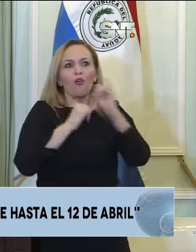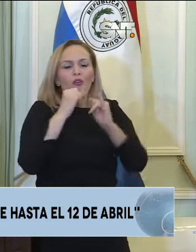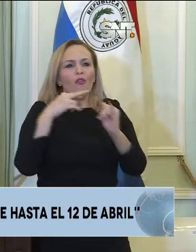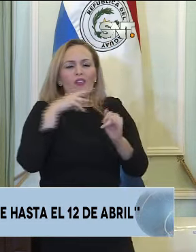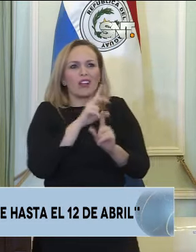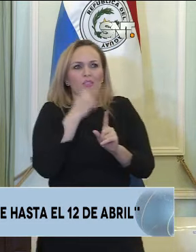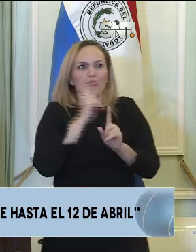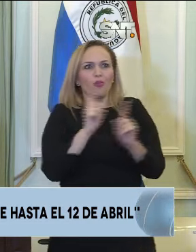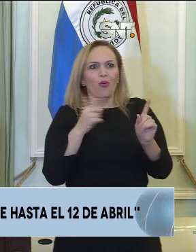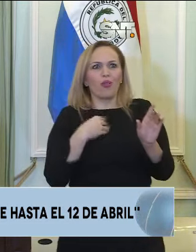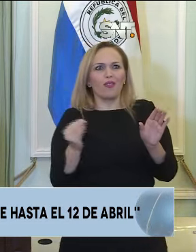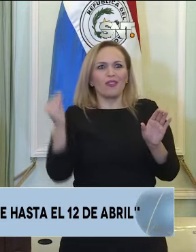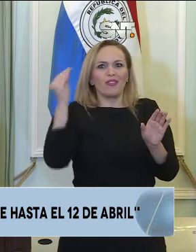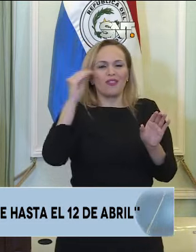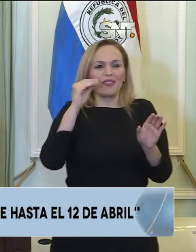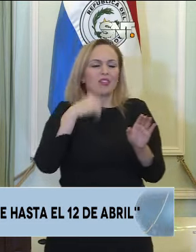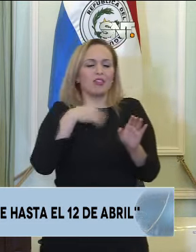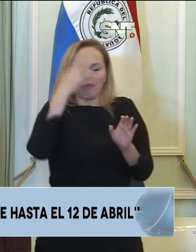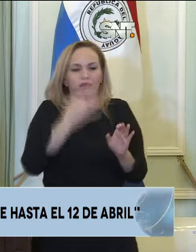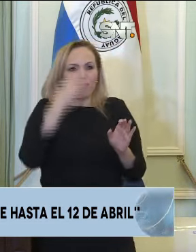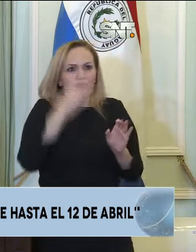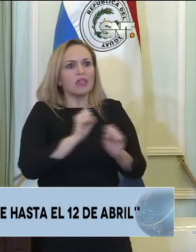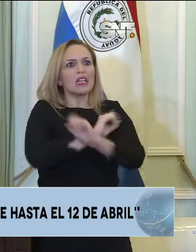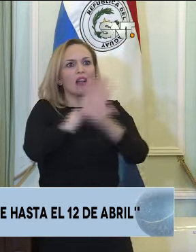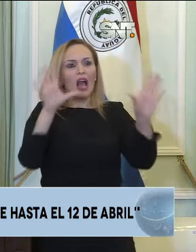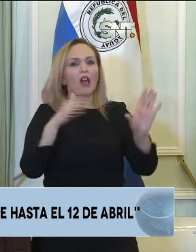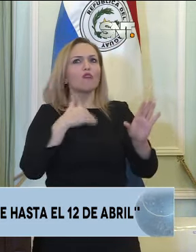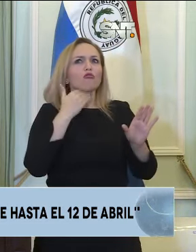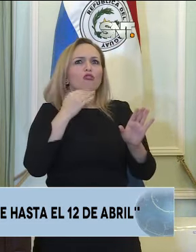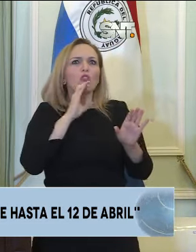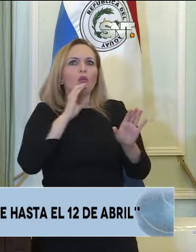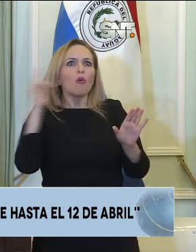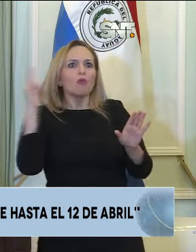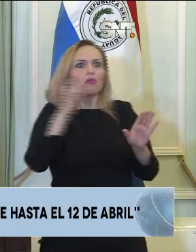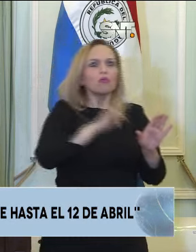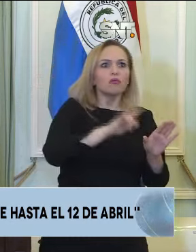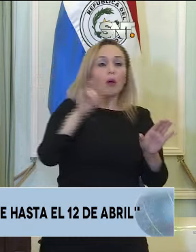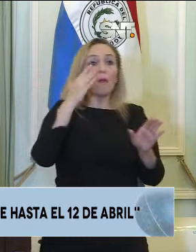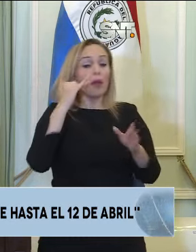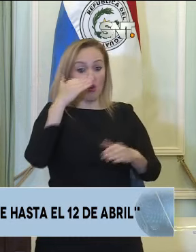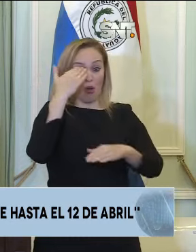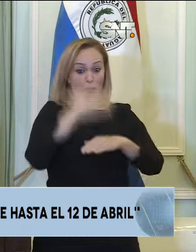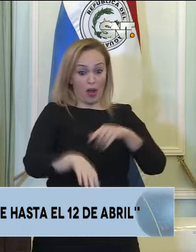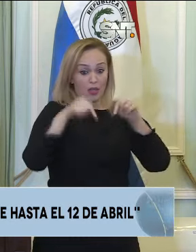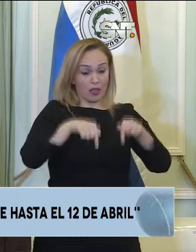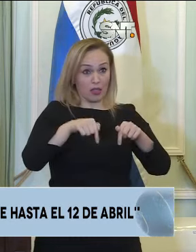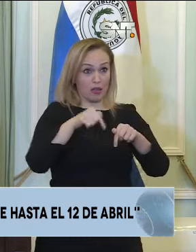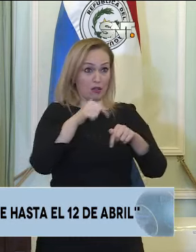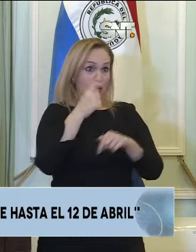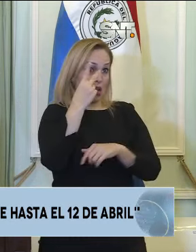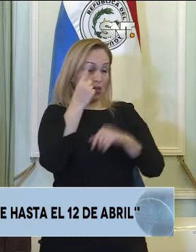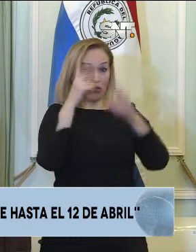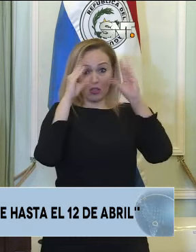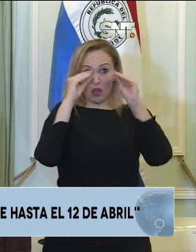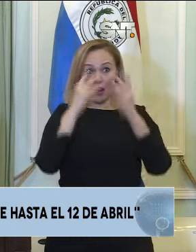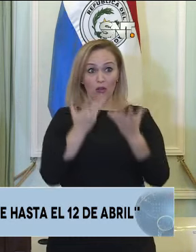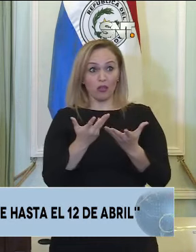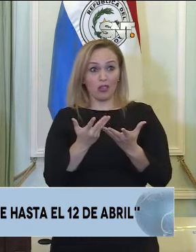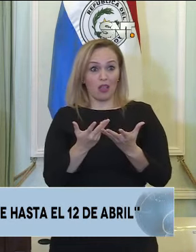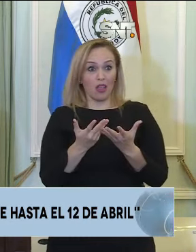alusión adicional, porque él hablaba justamente que el día de mañana llegaban. Pero nosotros a partir de las cero horas tenemos esto y habrán obviamente casos